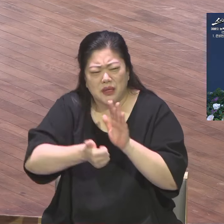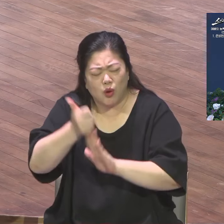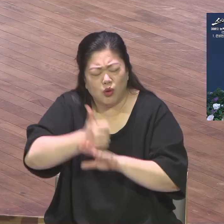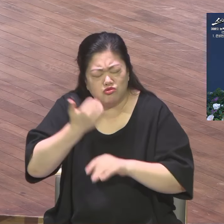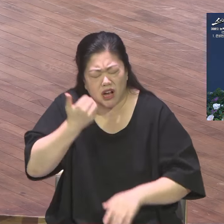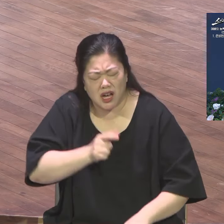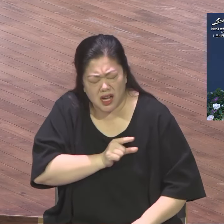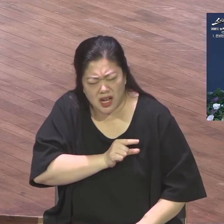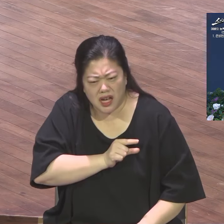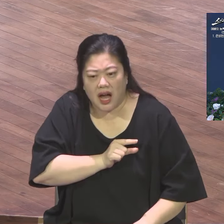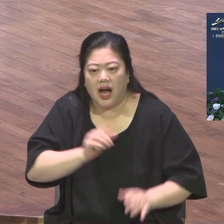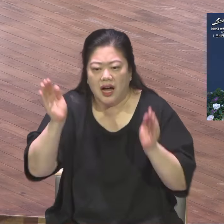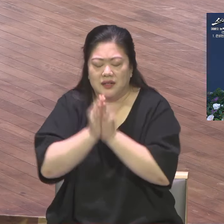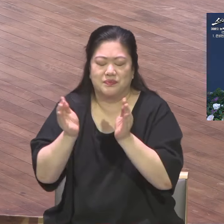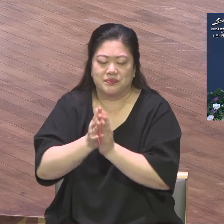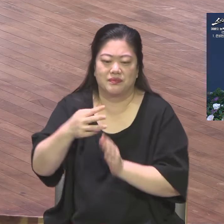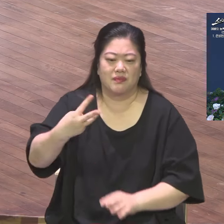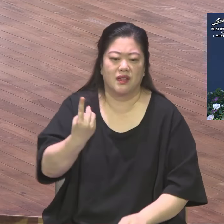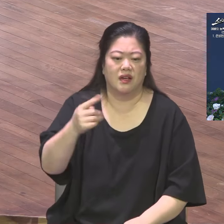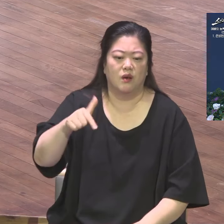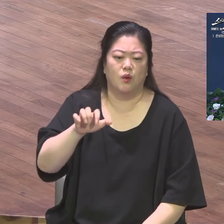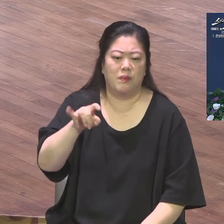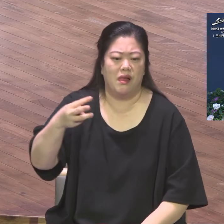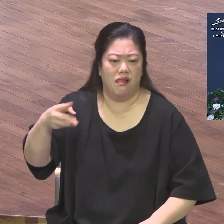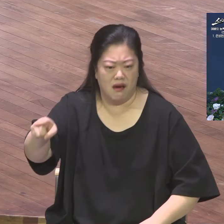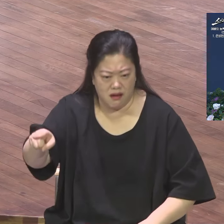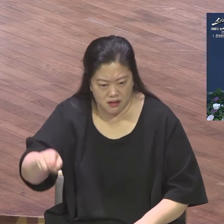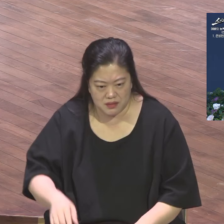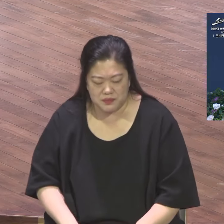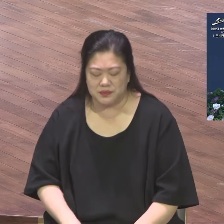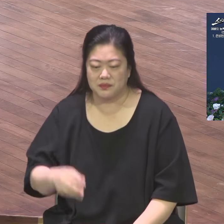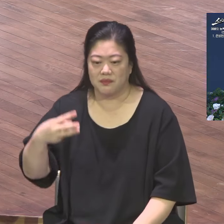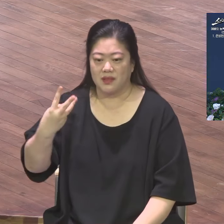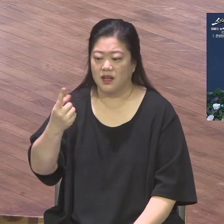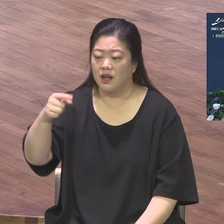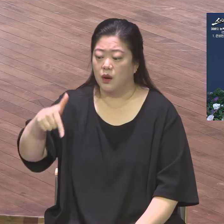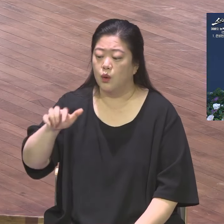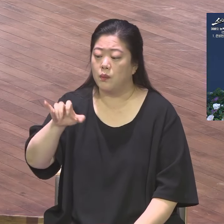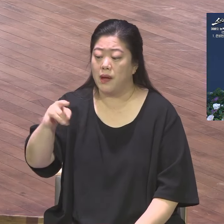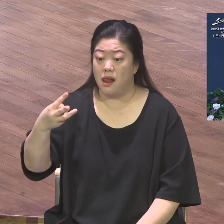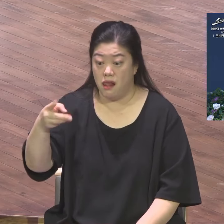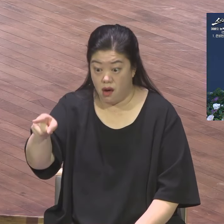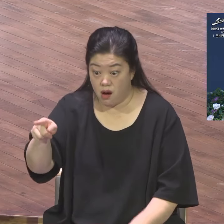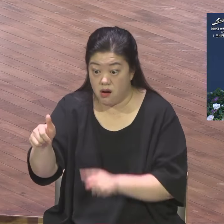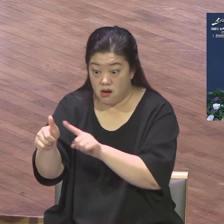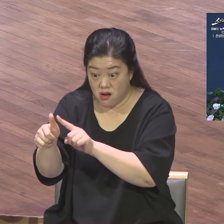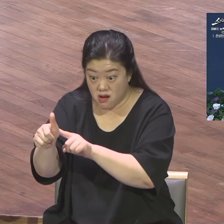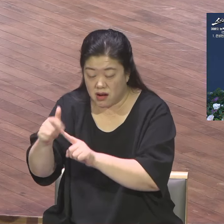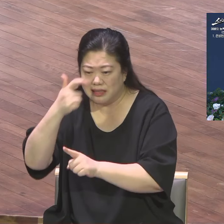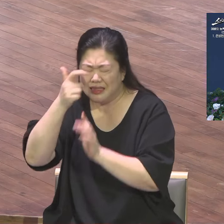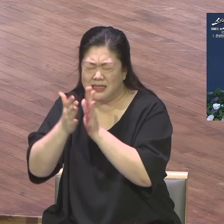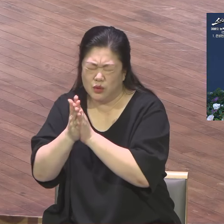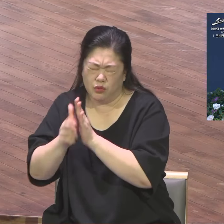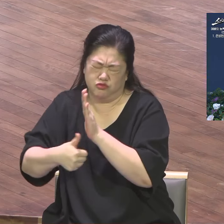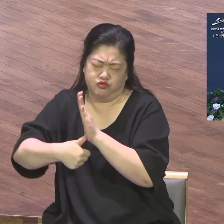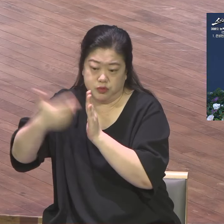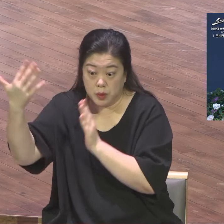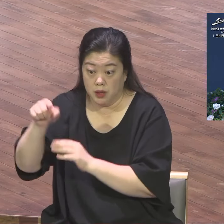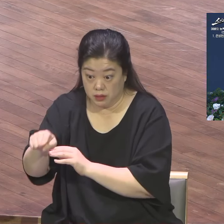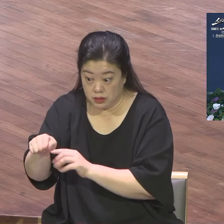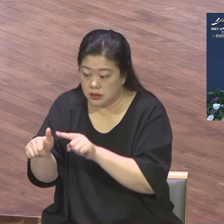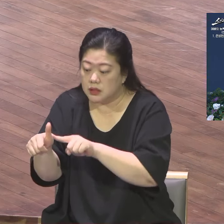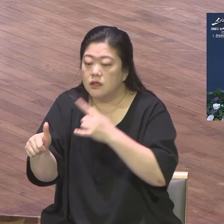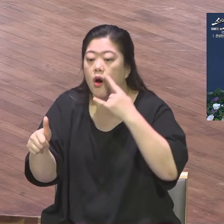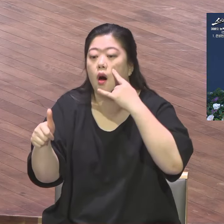예배 시간 아버지가, 어머니가 너는 예배 시간 40분 전에 나가서 예배 기도 준비해. 그래서